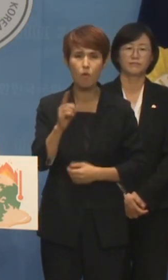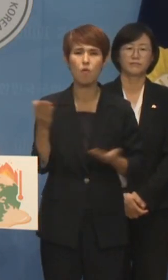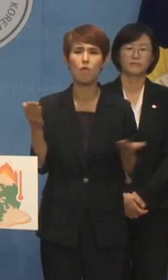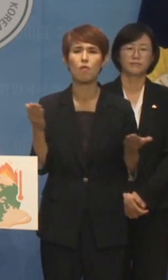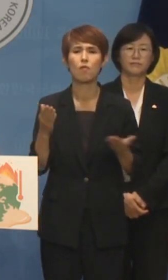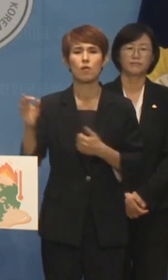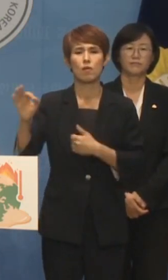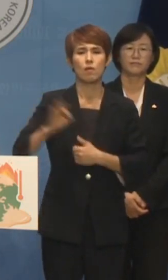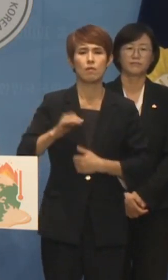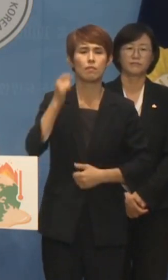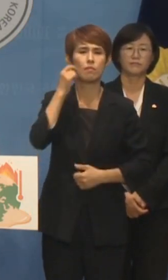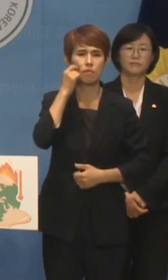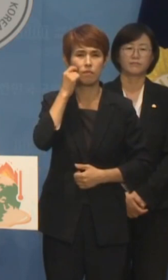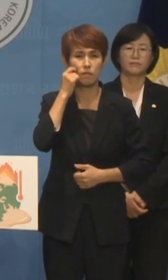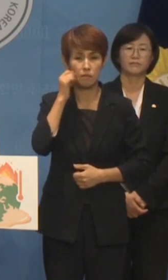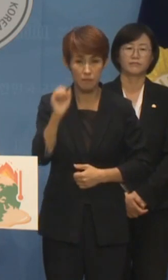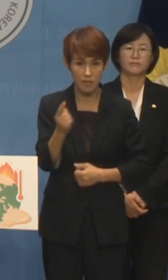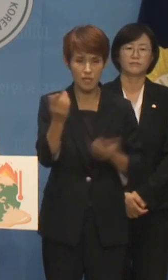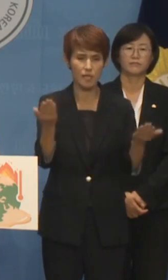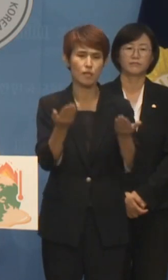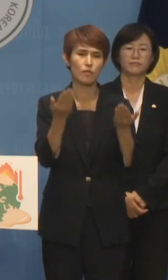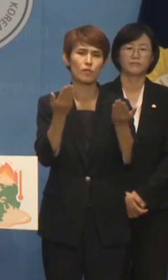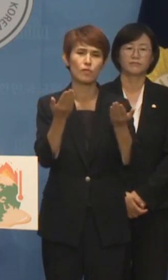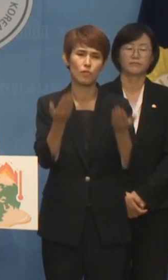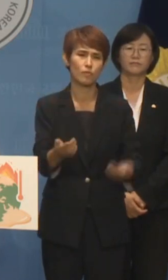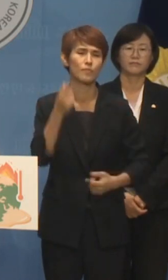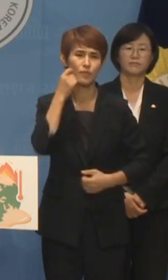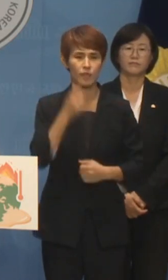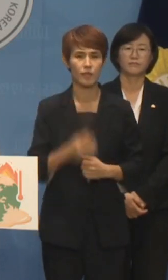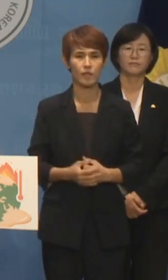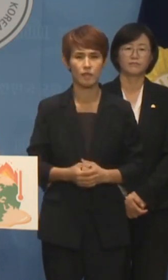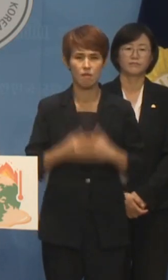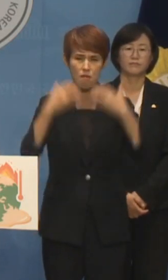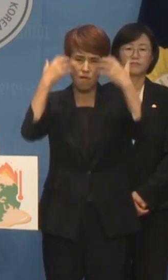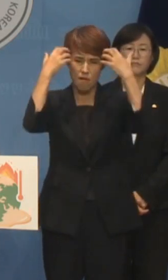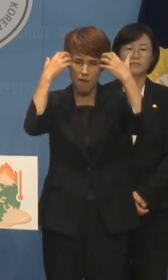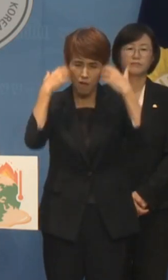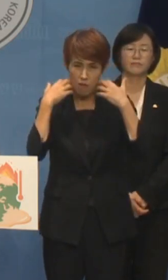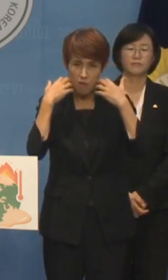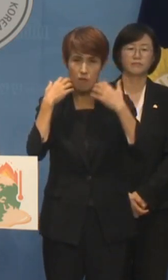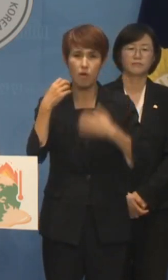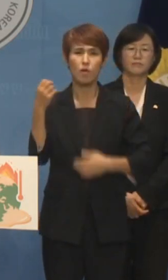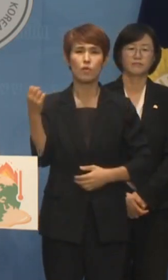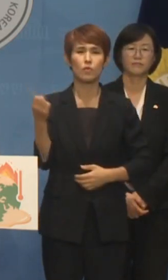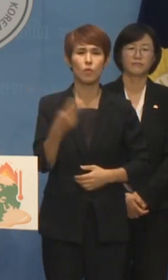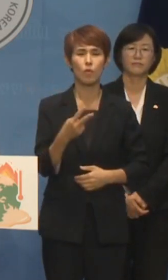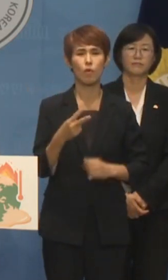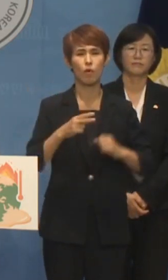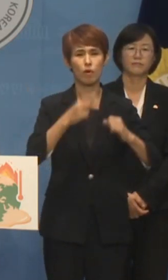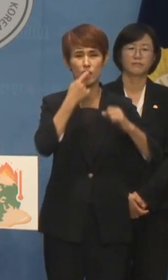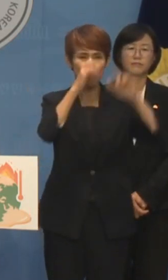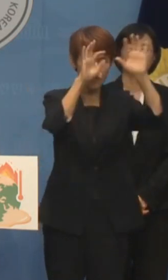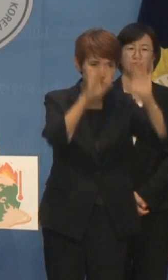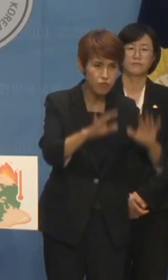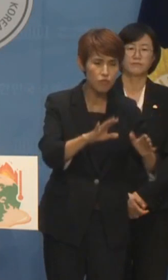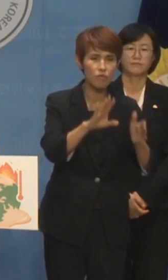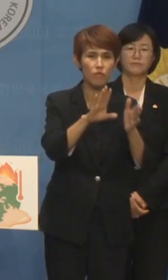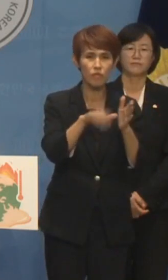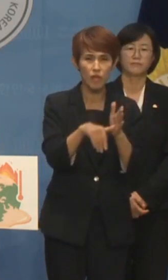없는 것이 현실입니다. 폭염뿐만 아니라 폭우와 폭설에도 상황은 다르지